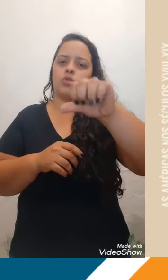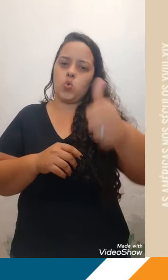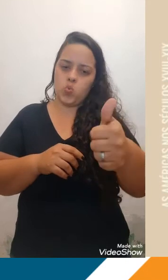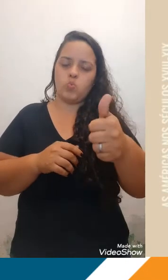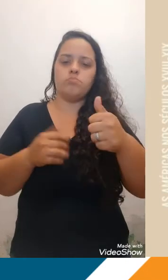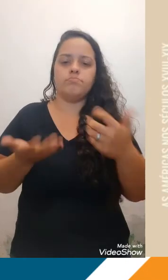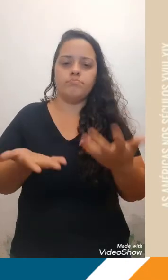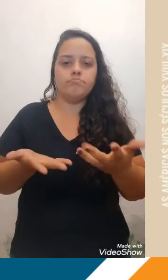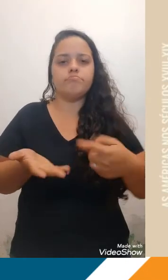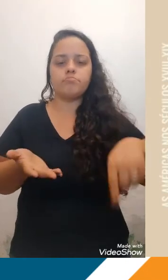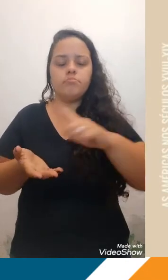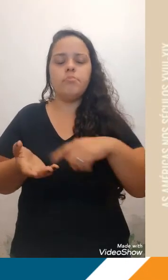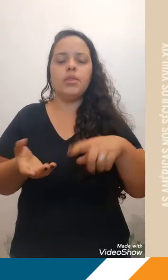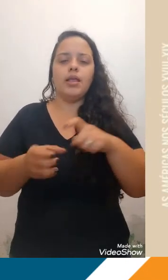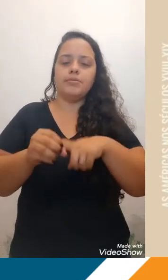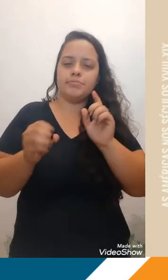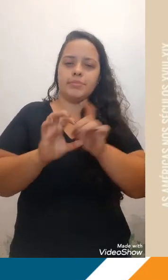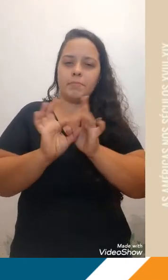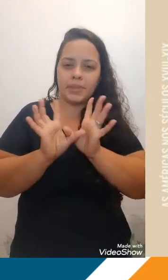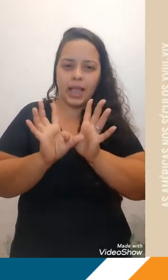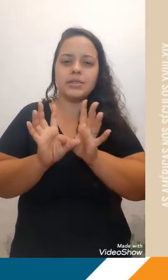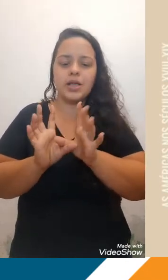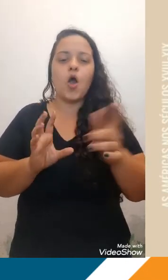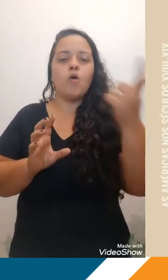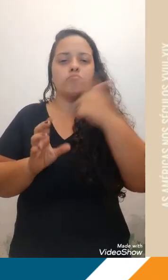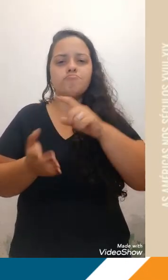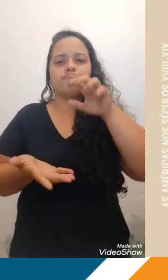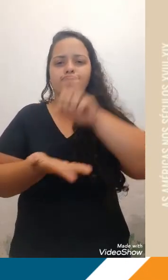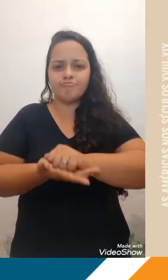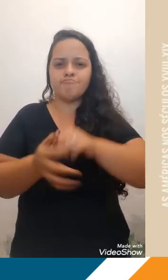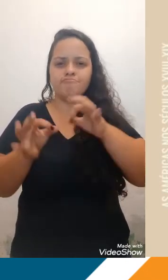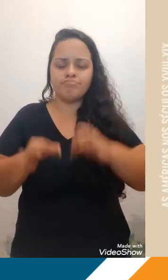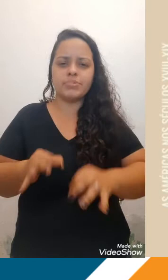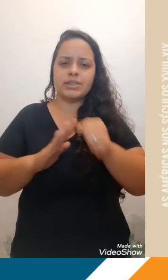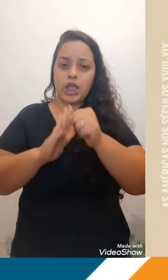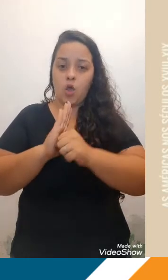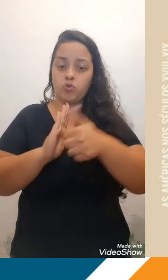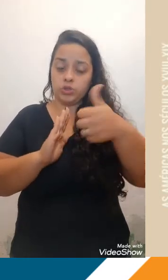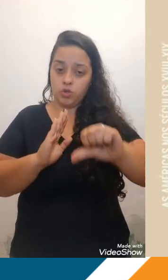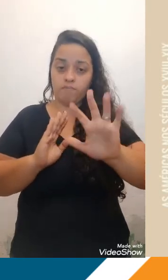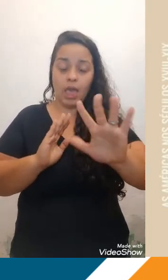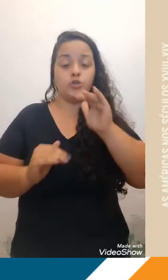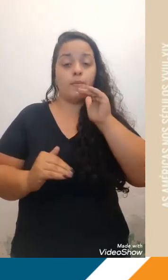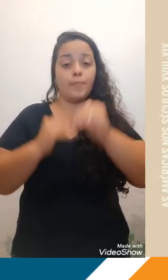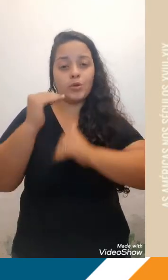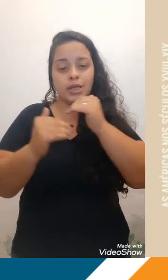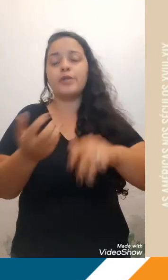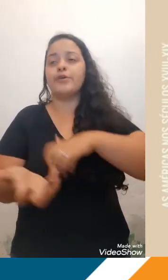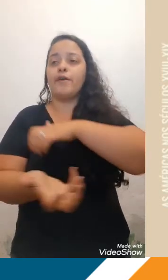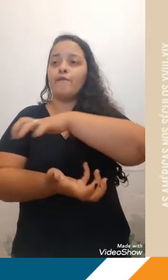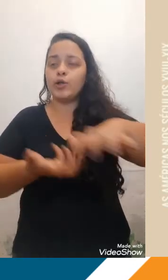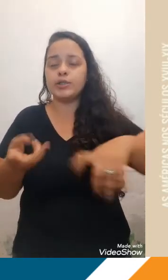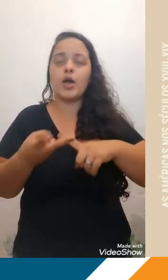1791. Então, as independências vão ser concretizadas no século XIX, mas os processos, as